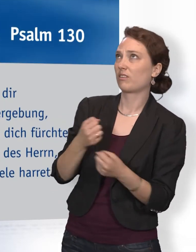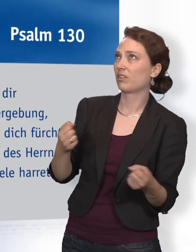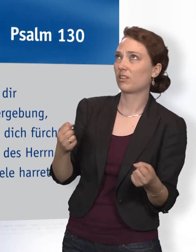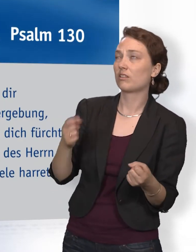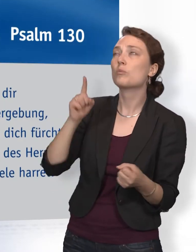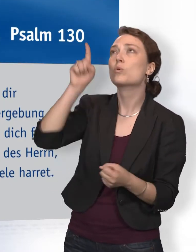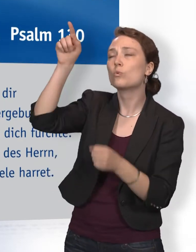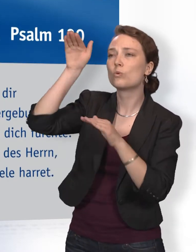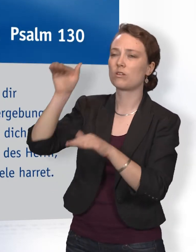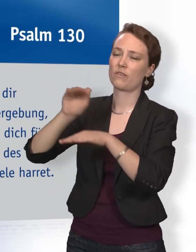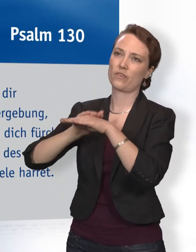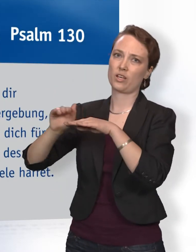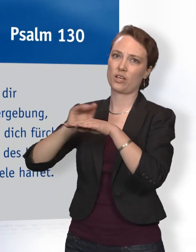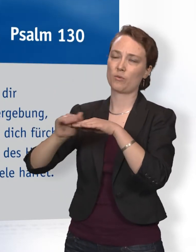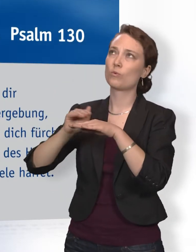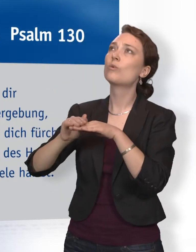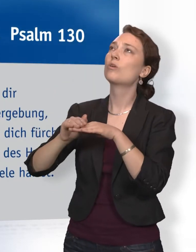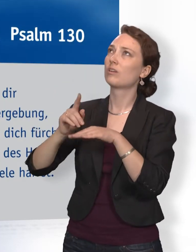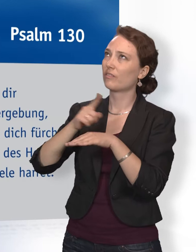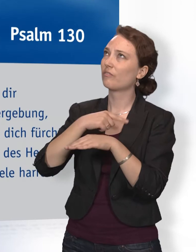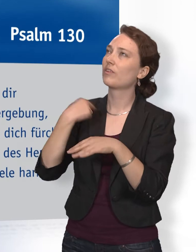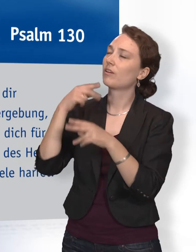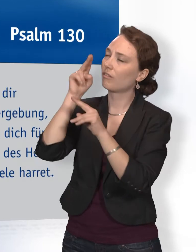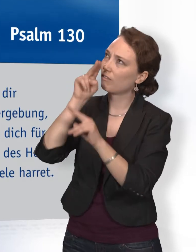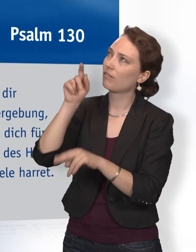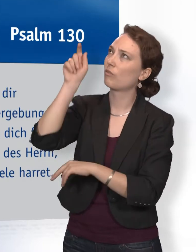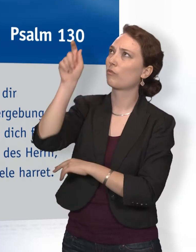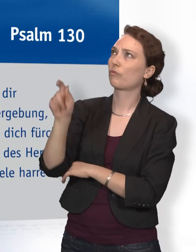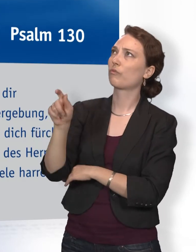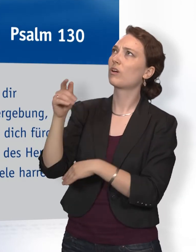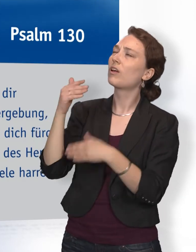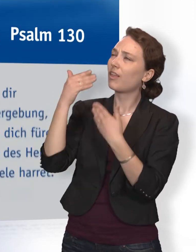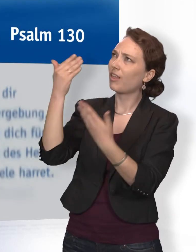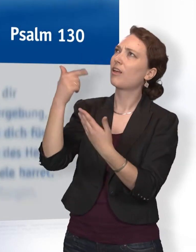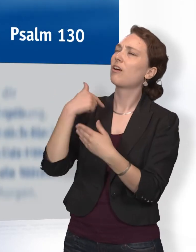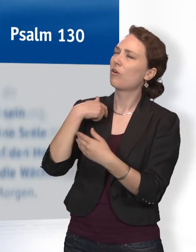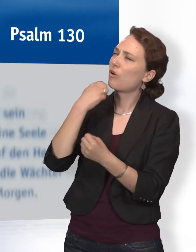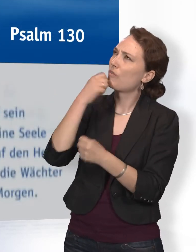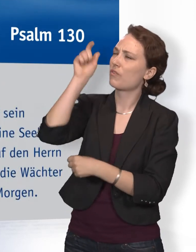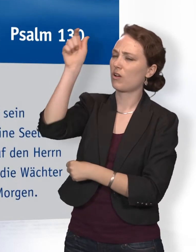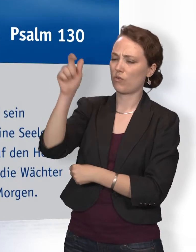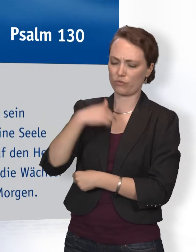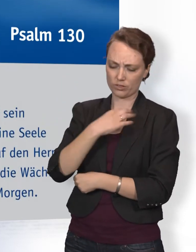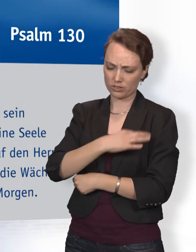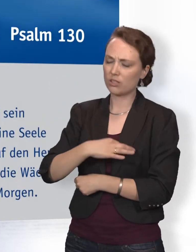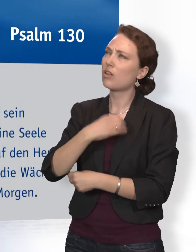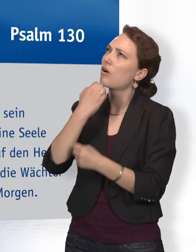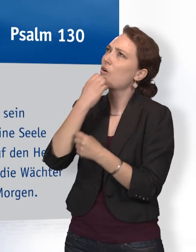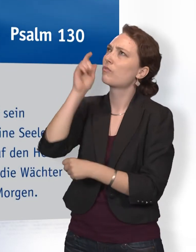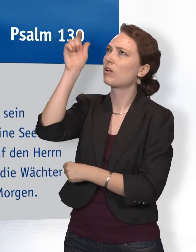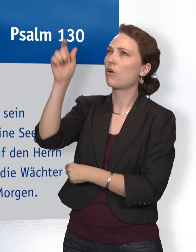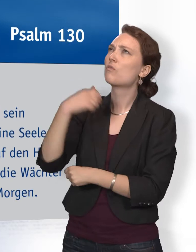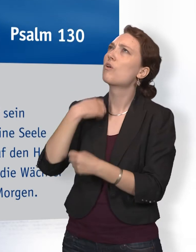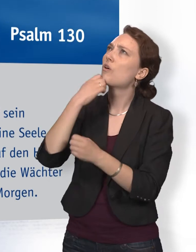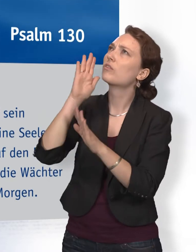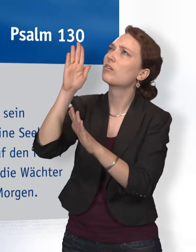dass man dich fürchte. Ich harre des Herrn, meine Seele harret. Und ich hoffe auf sein